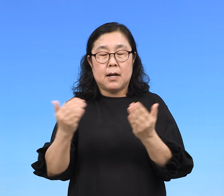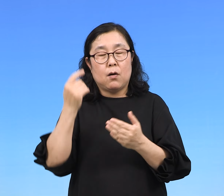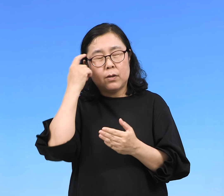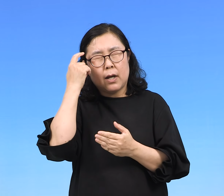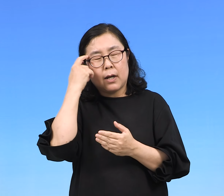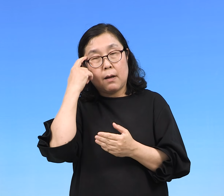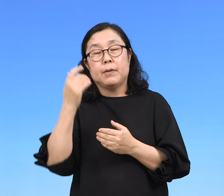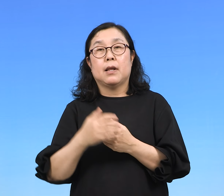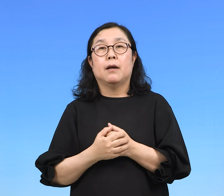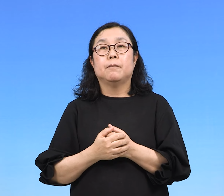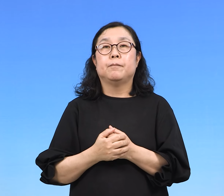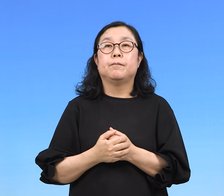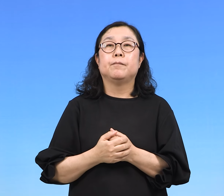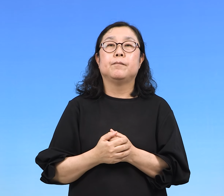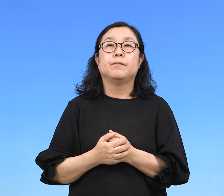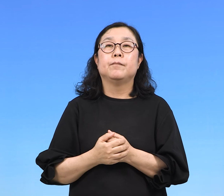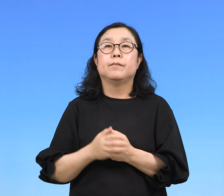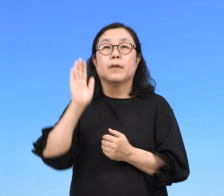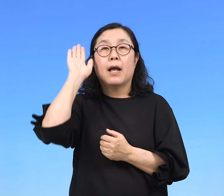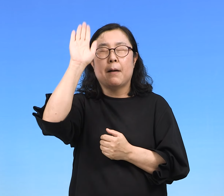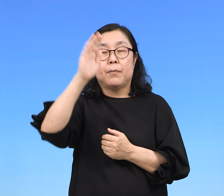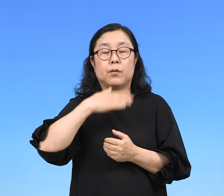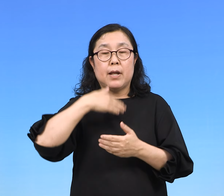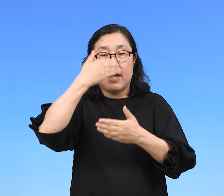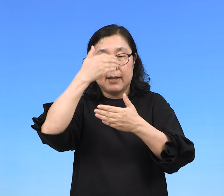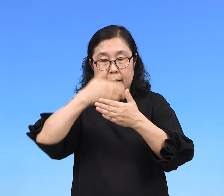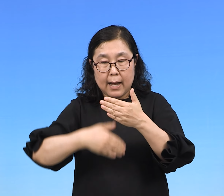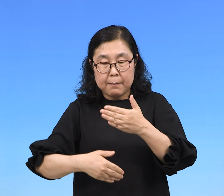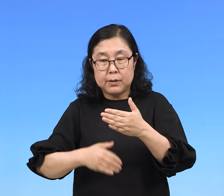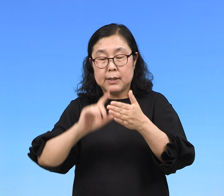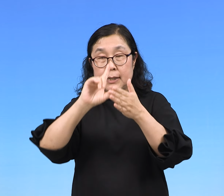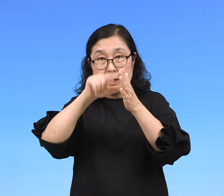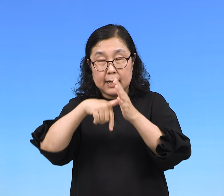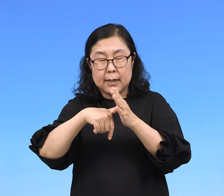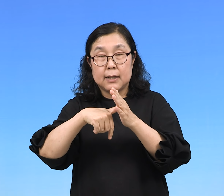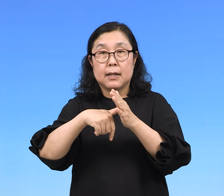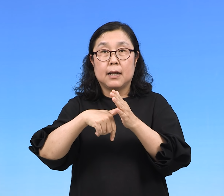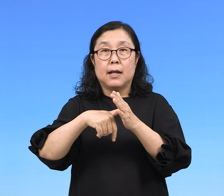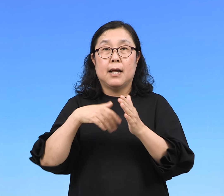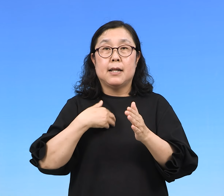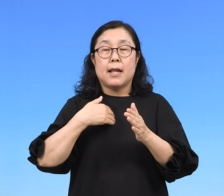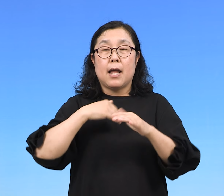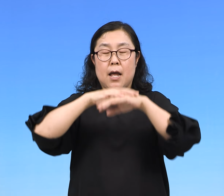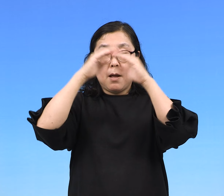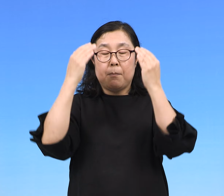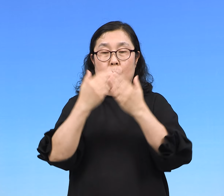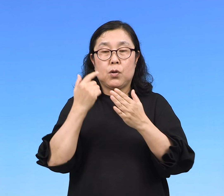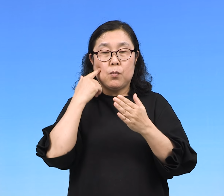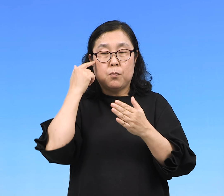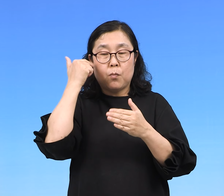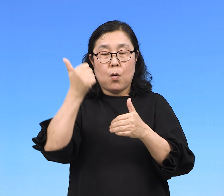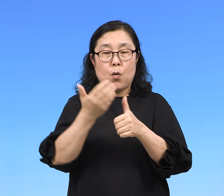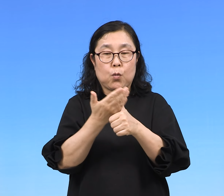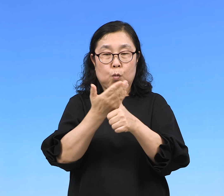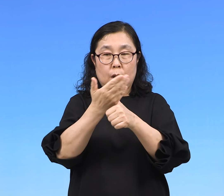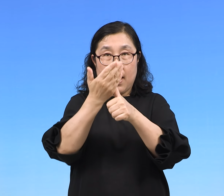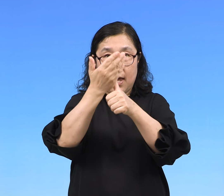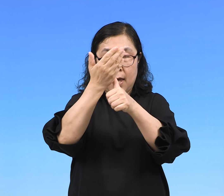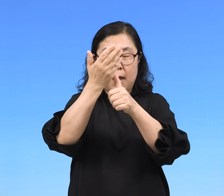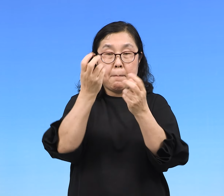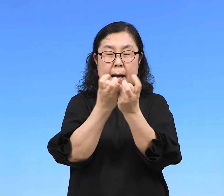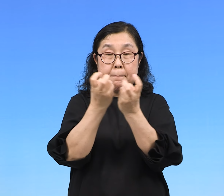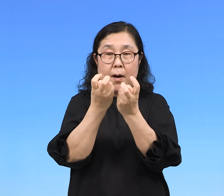단임 목사님들에게 여러 번 약속했습니다. 앞으로 내 남은 시간에 내 모든 목회 노하우를